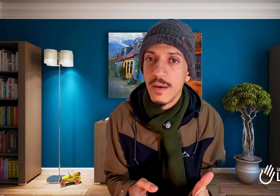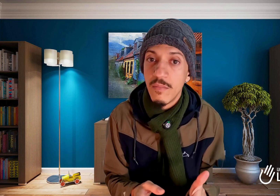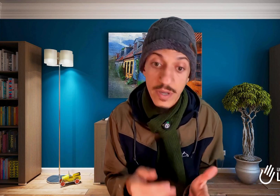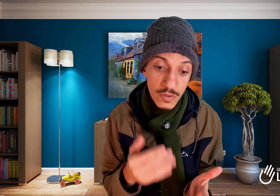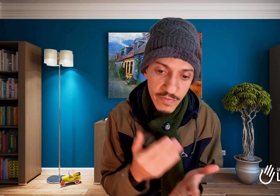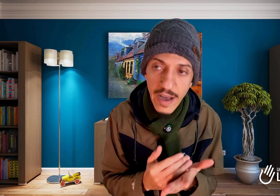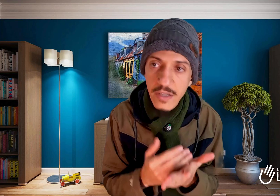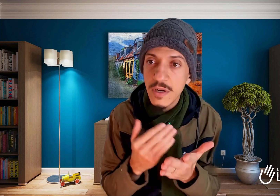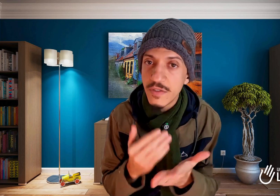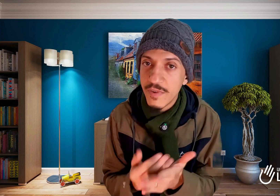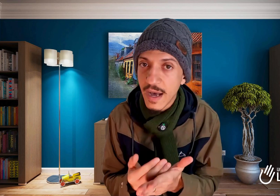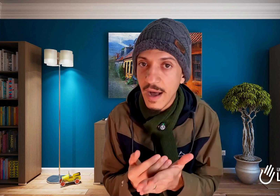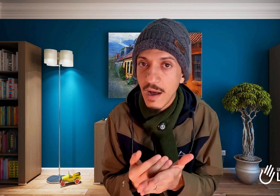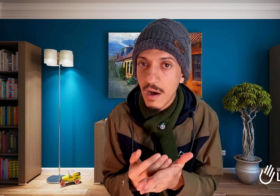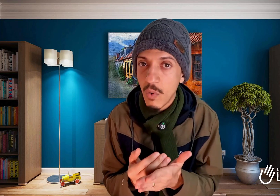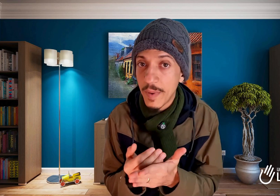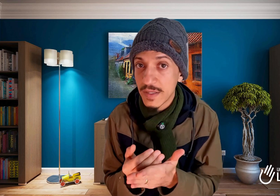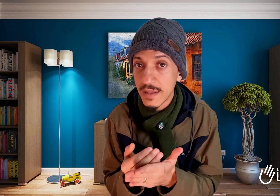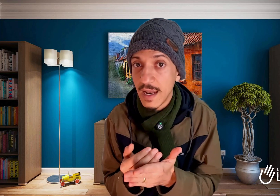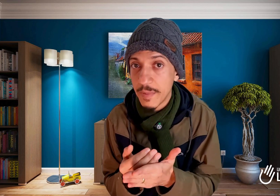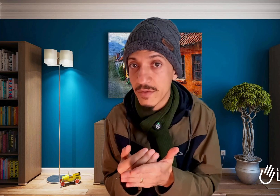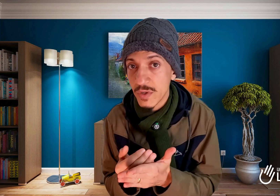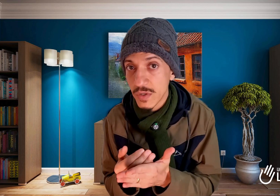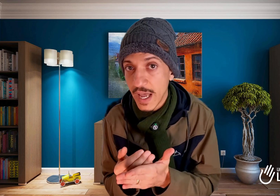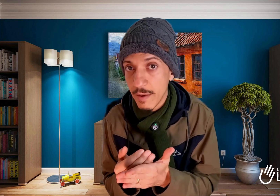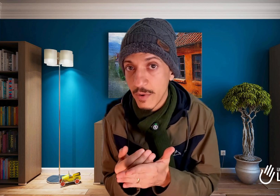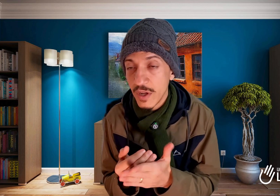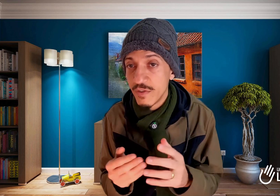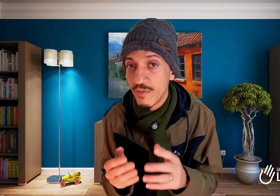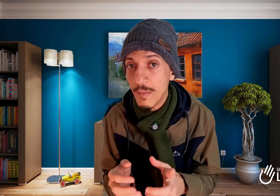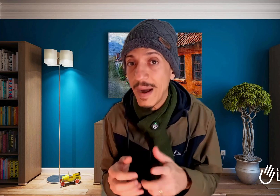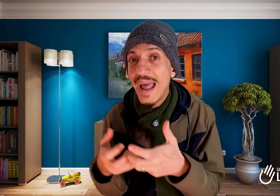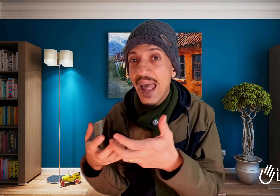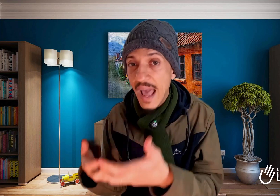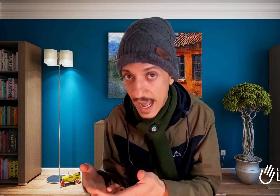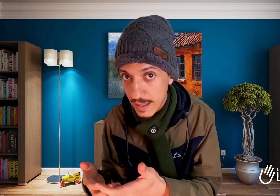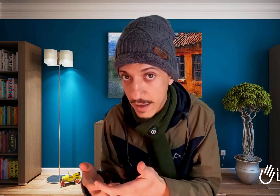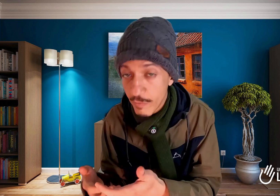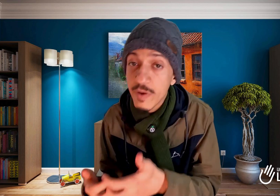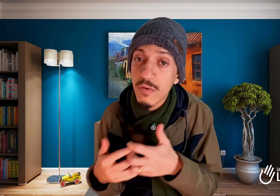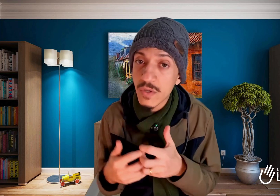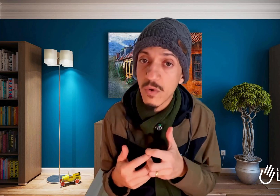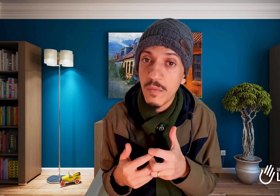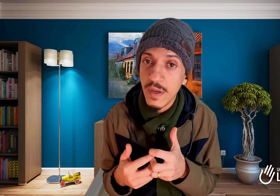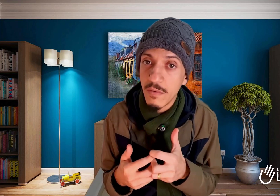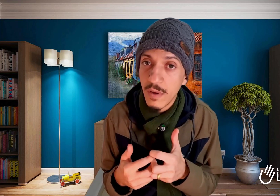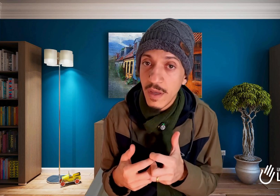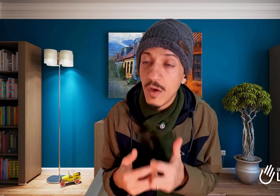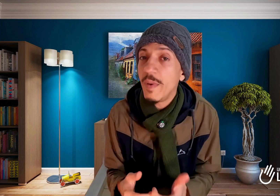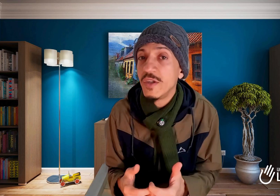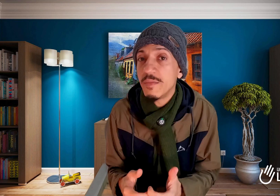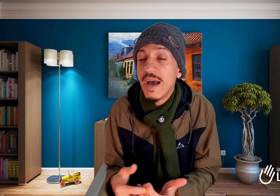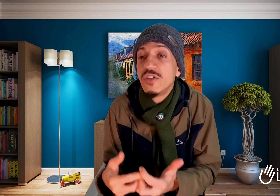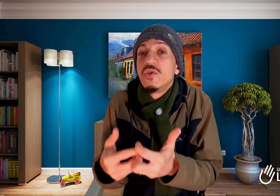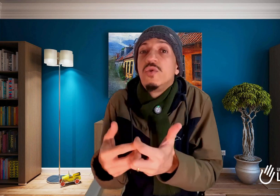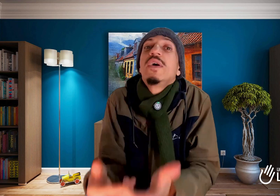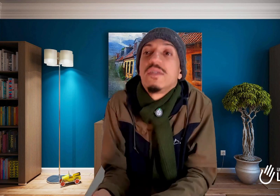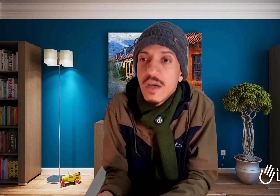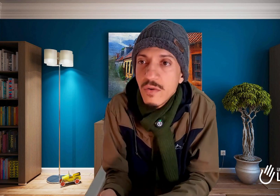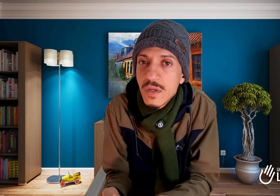tu vai solidificar o aprendizado da Libras no seu cérebro de forma errada. Foi o que aconteceu comigo. E eu perdi mais de 2 anos